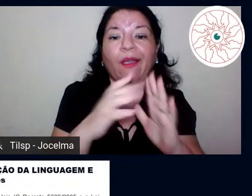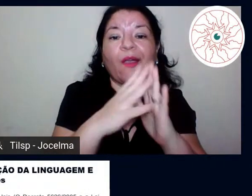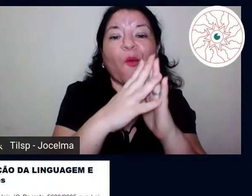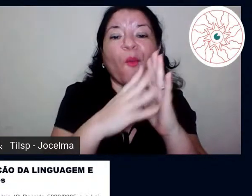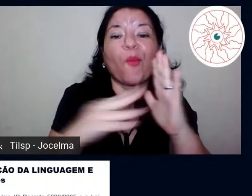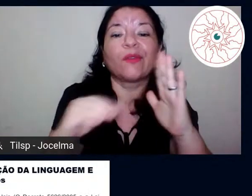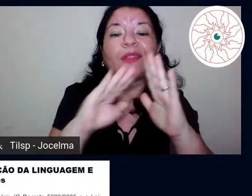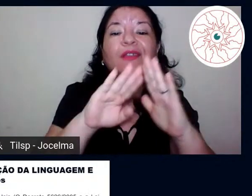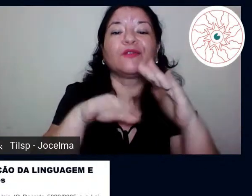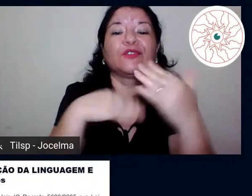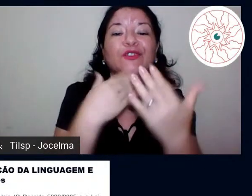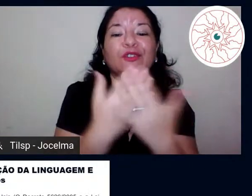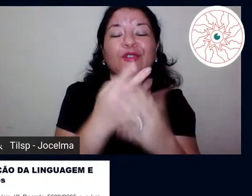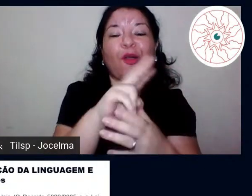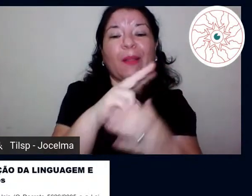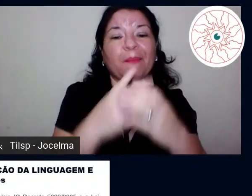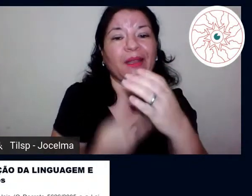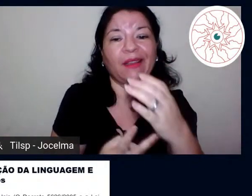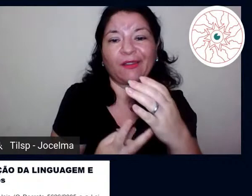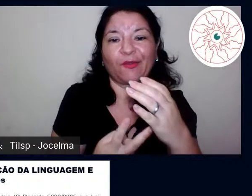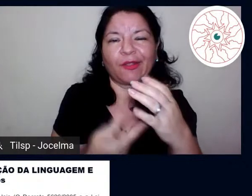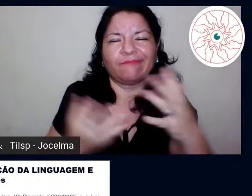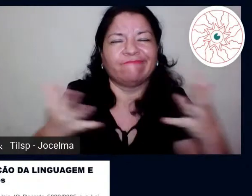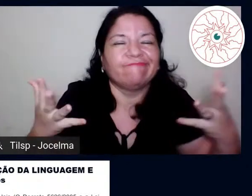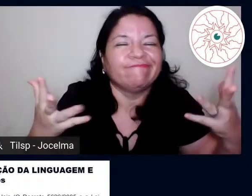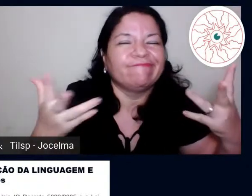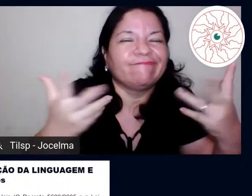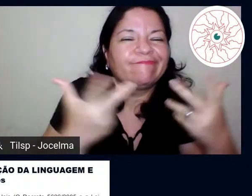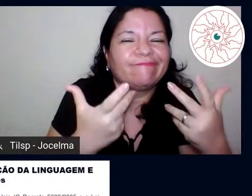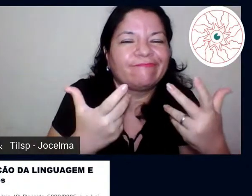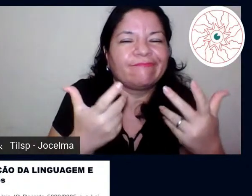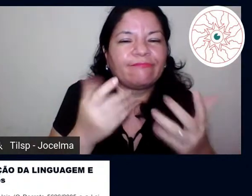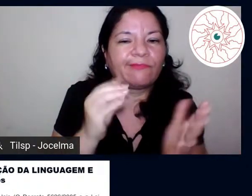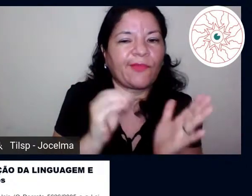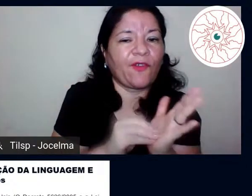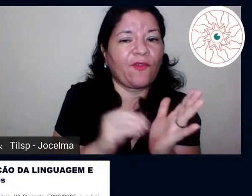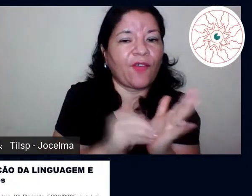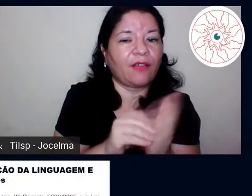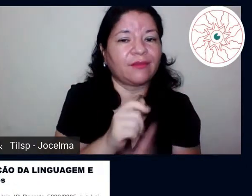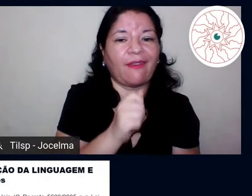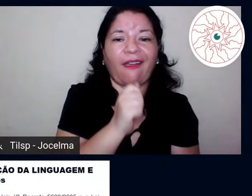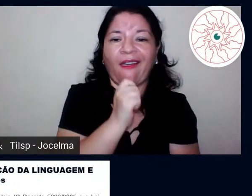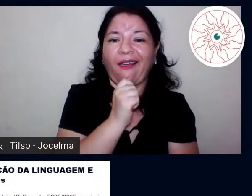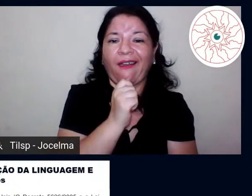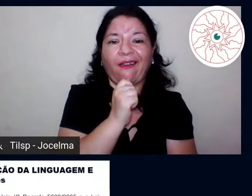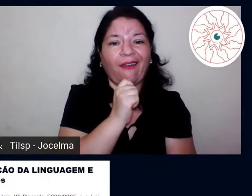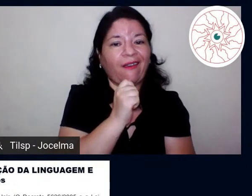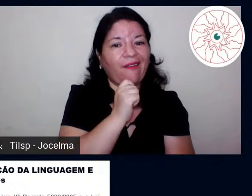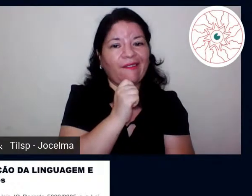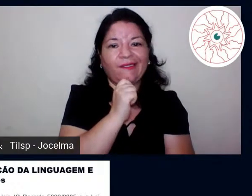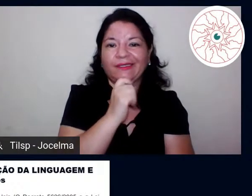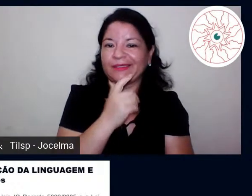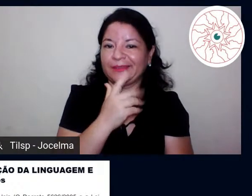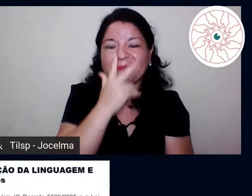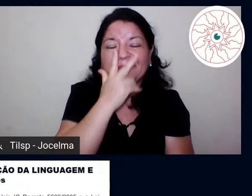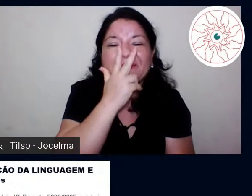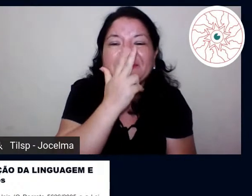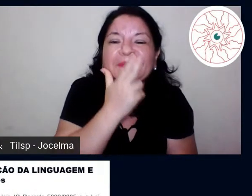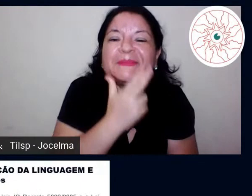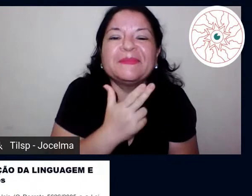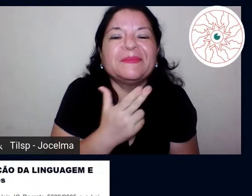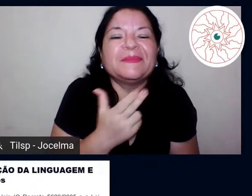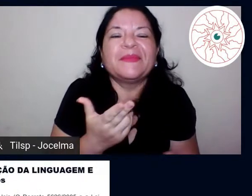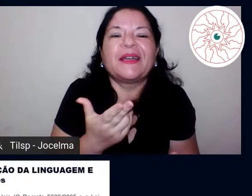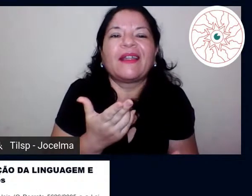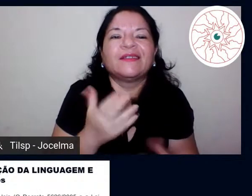escola bilíngue adequada às pessoas surdas, porque não a não consideração de que o processo